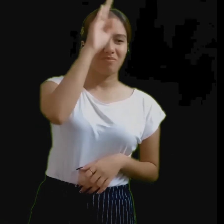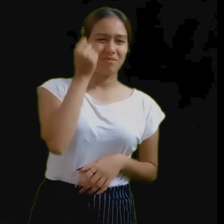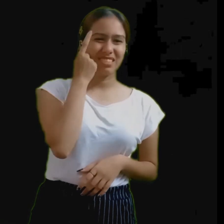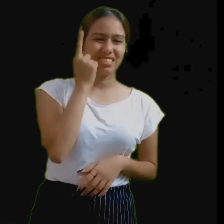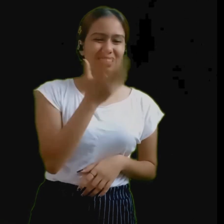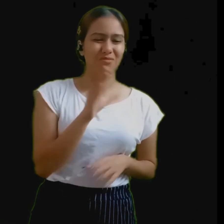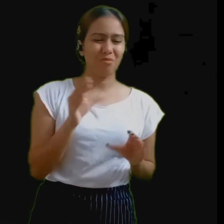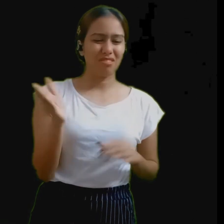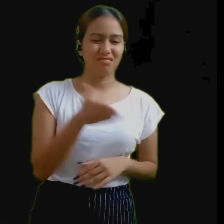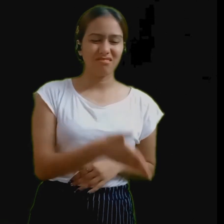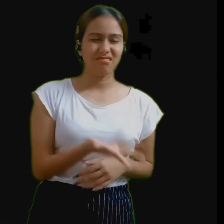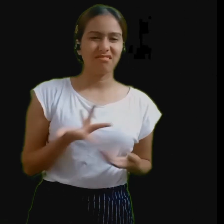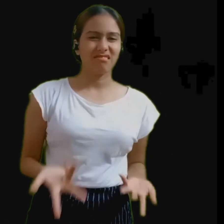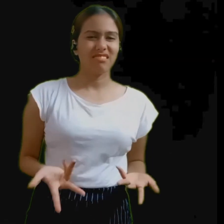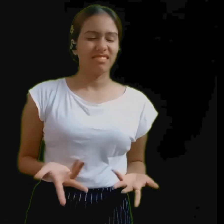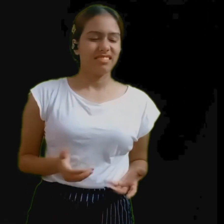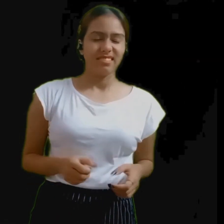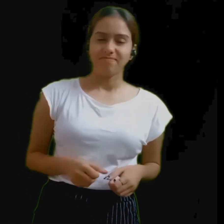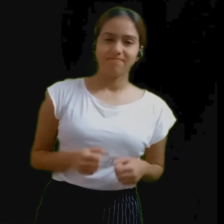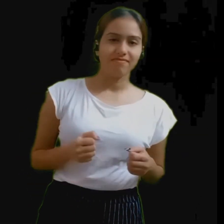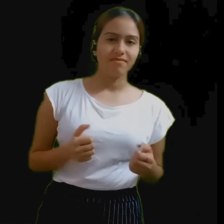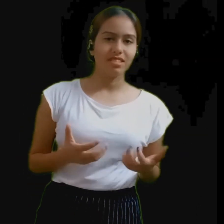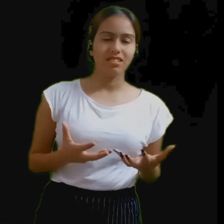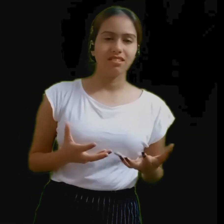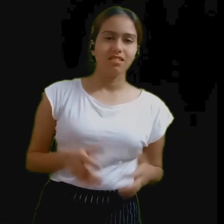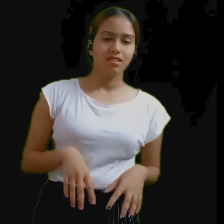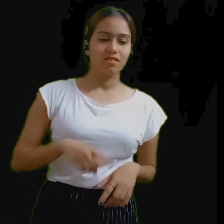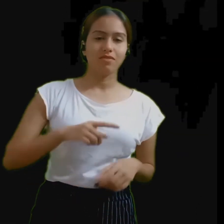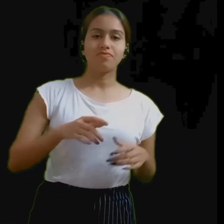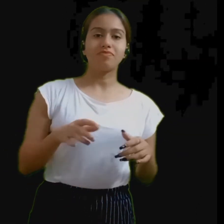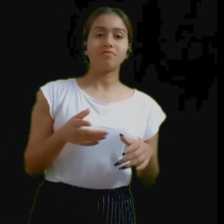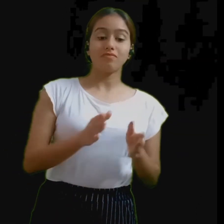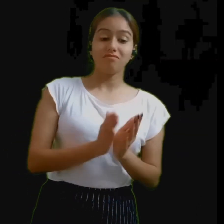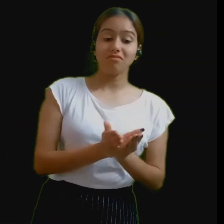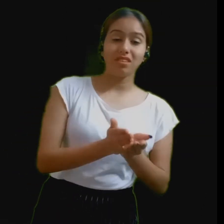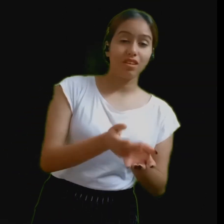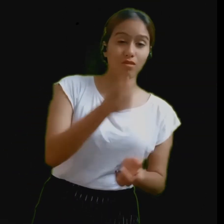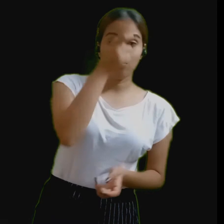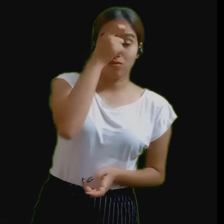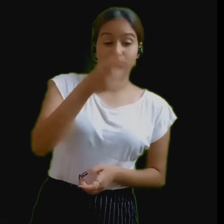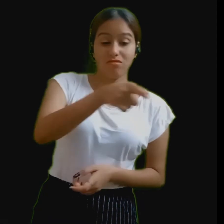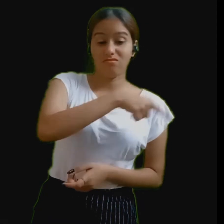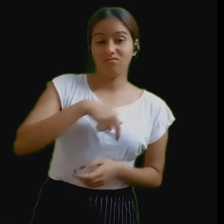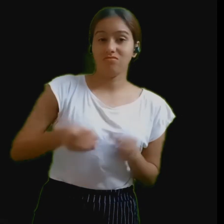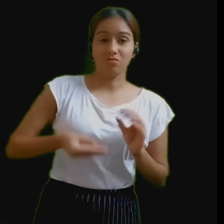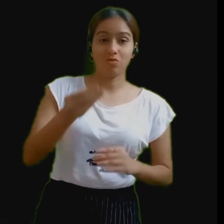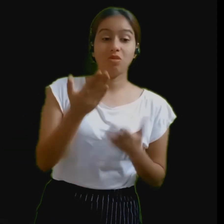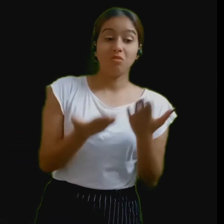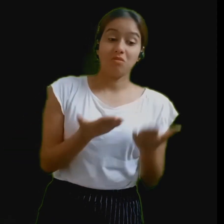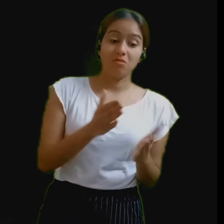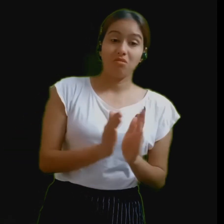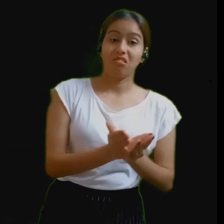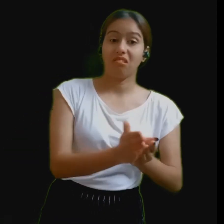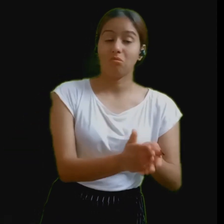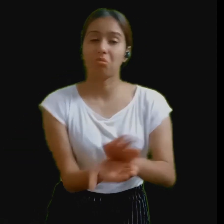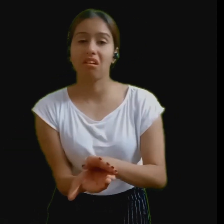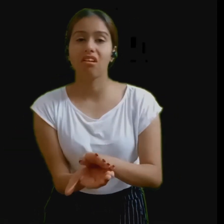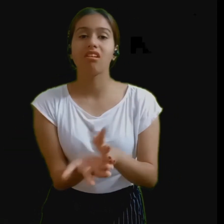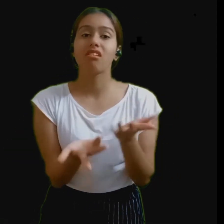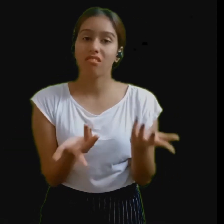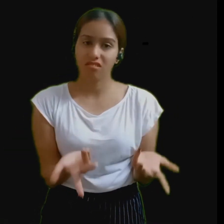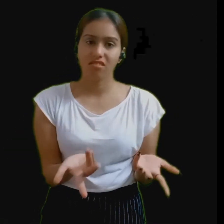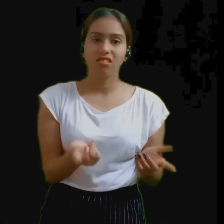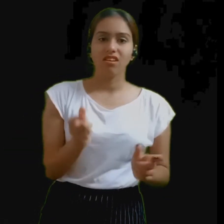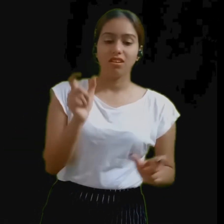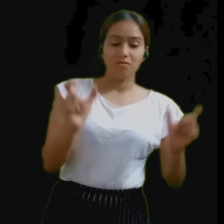उछल कूद करने की वजह से नाव में बड़ी चिंता हो रही थी कि कहीं नाव पलट ना जाए, कहीं कोई पैसेंजर पलट ना जाए, कहीं कोई दिक्कत ना हो